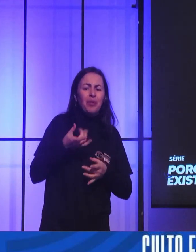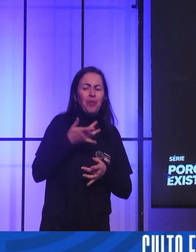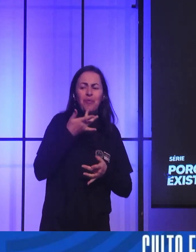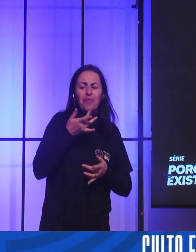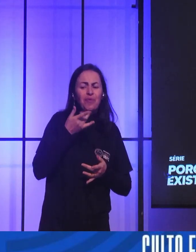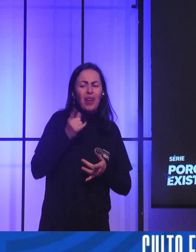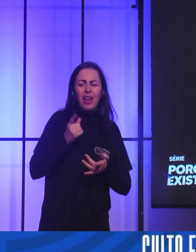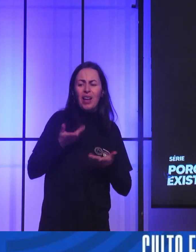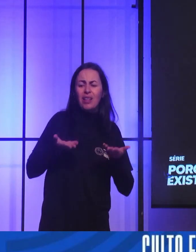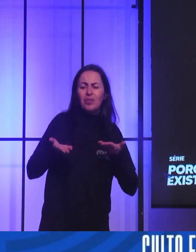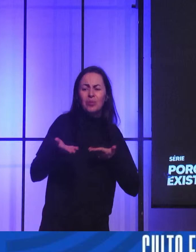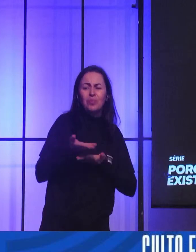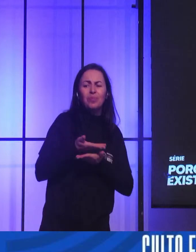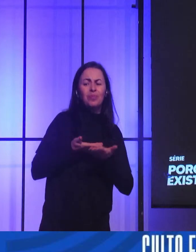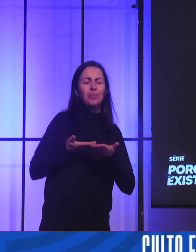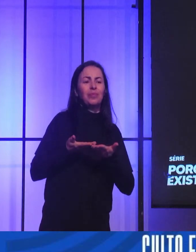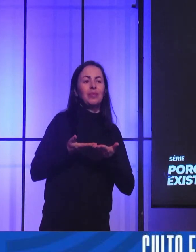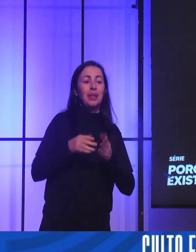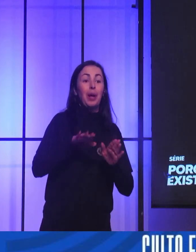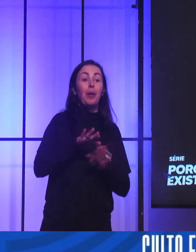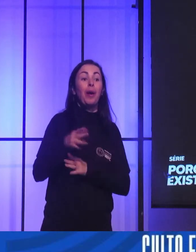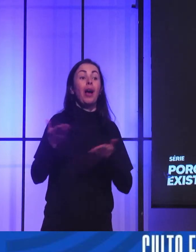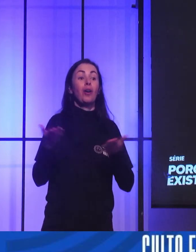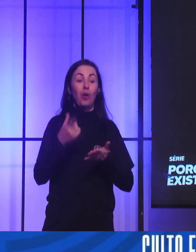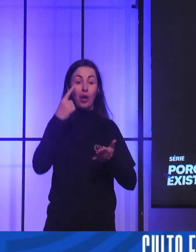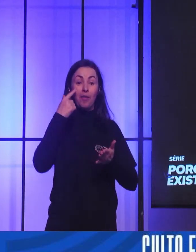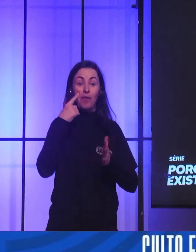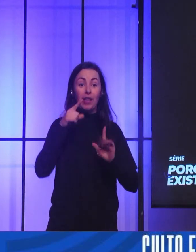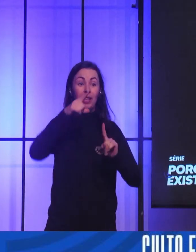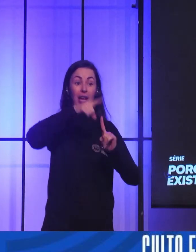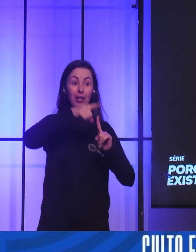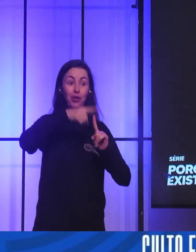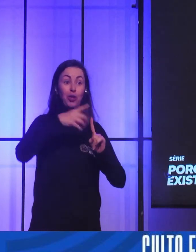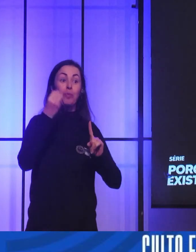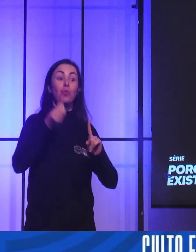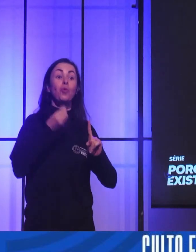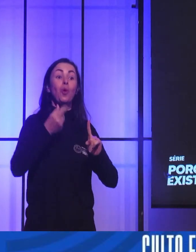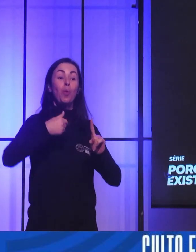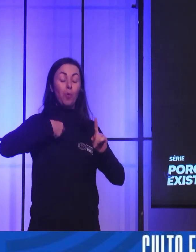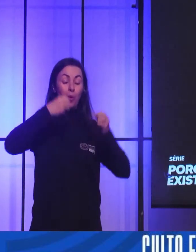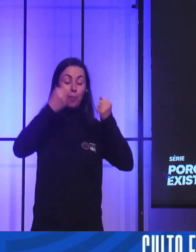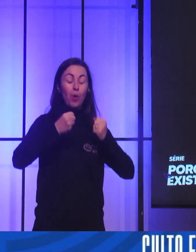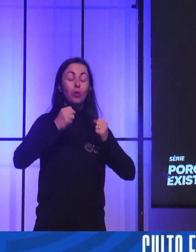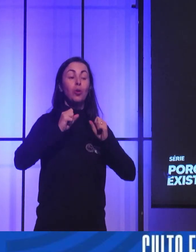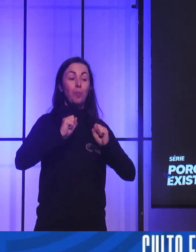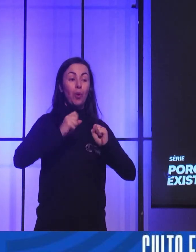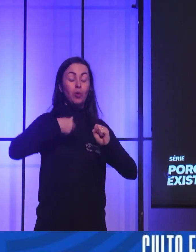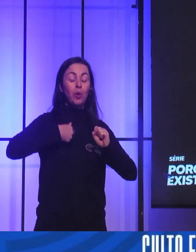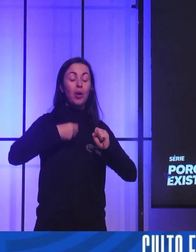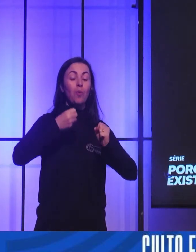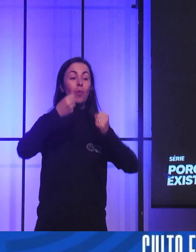quero compartilhar com vocês algumas formas que você pode compartilhar a sua fé. Primeiro,